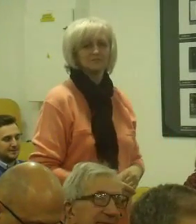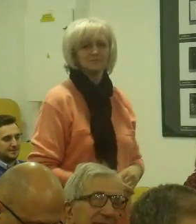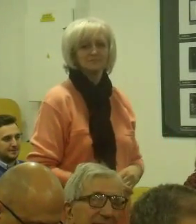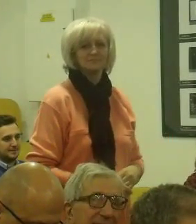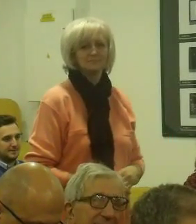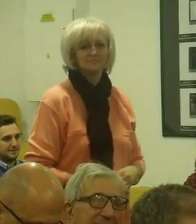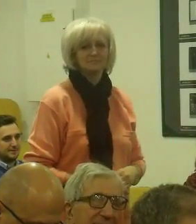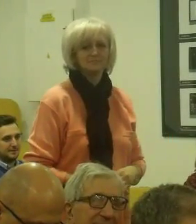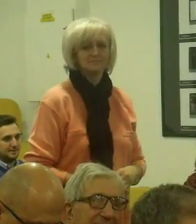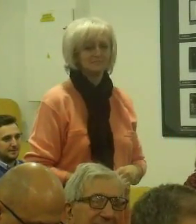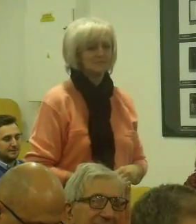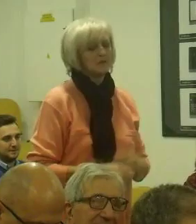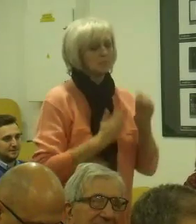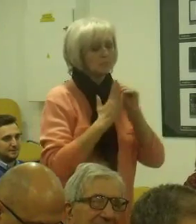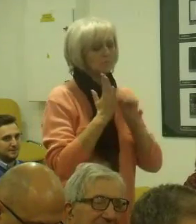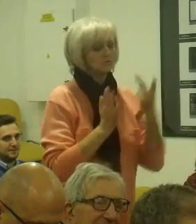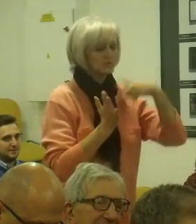Po popisu iz 2013. godine.